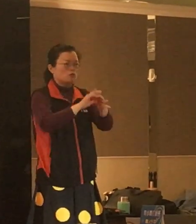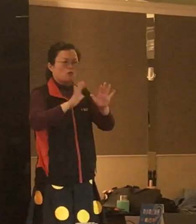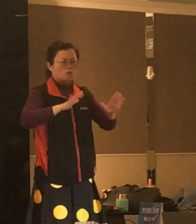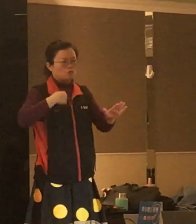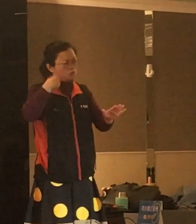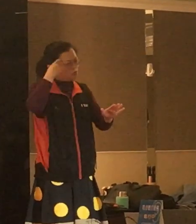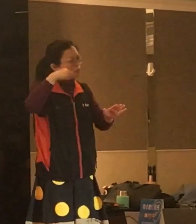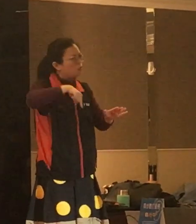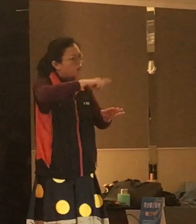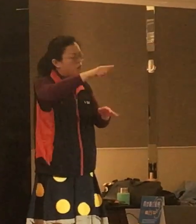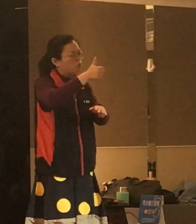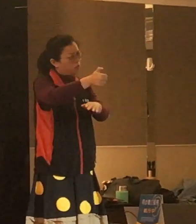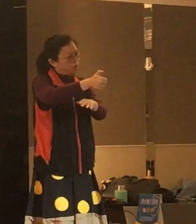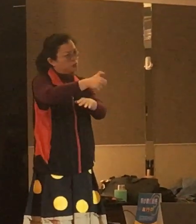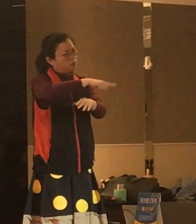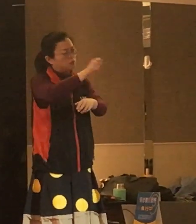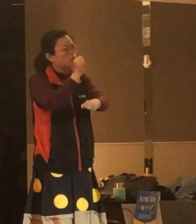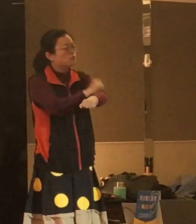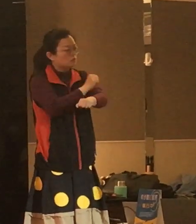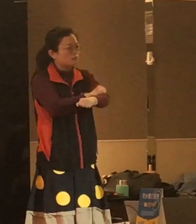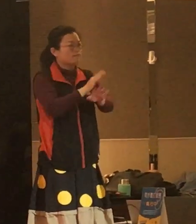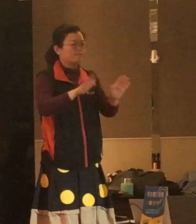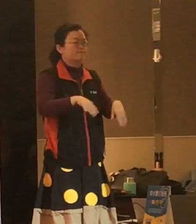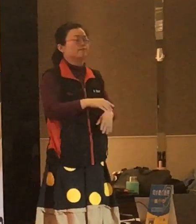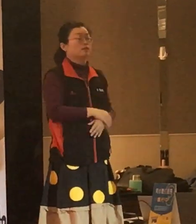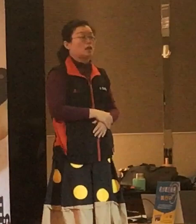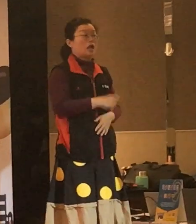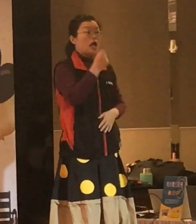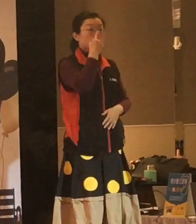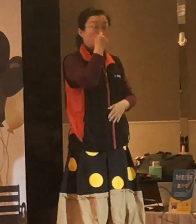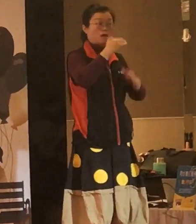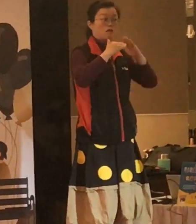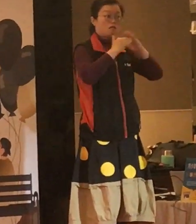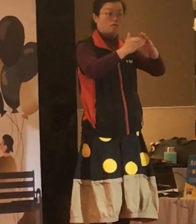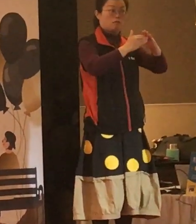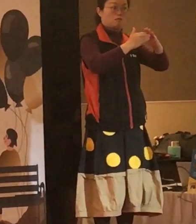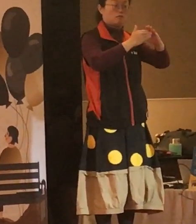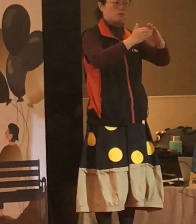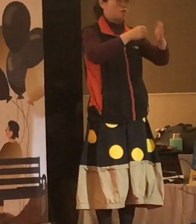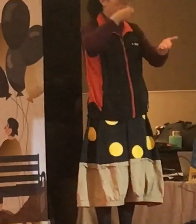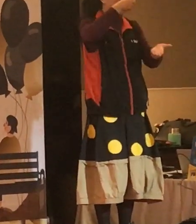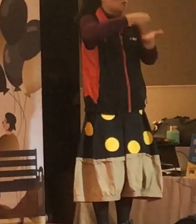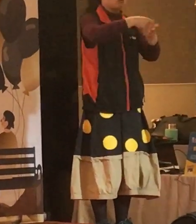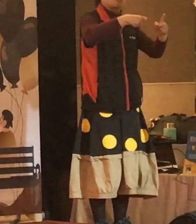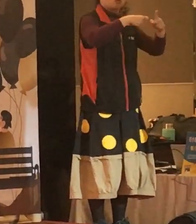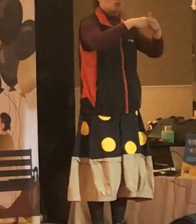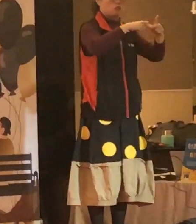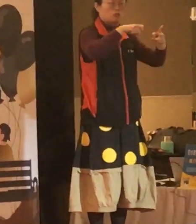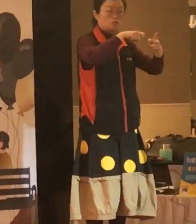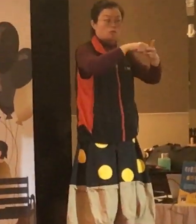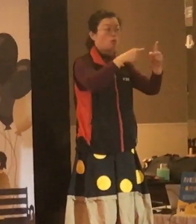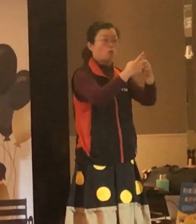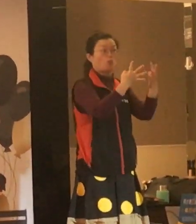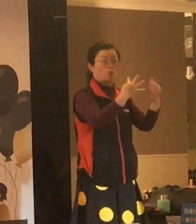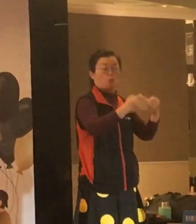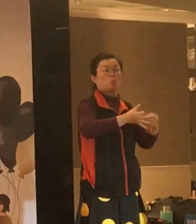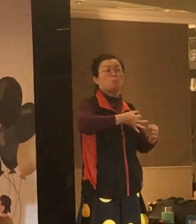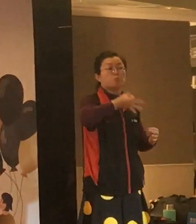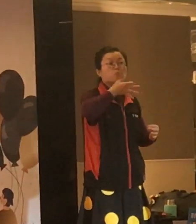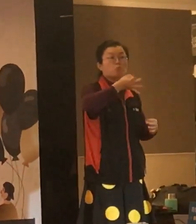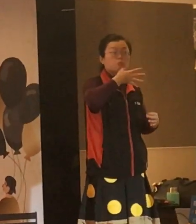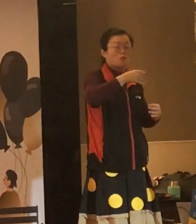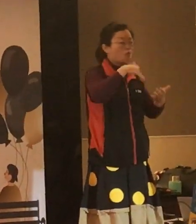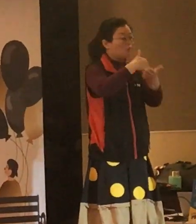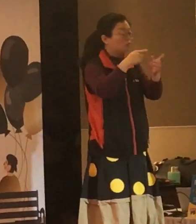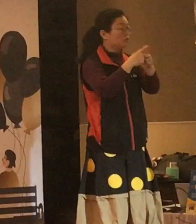望，在我们台南市可以说是志工城市，将近有100,000名志工。那对于这